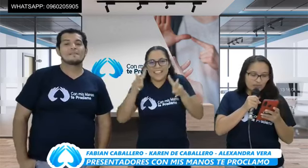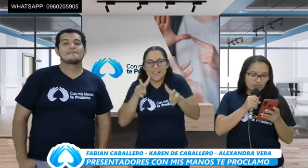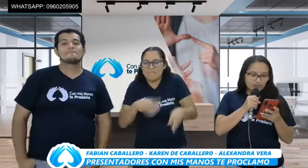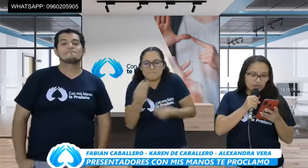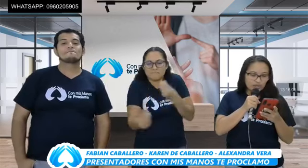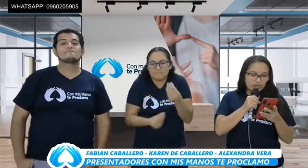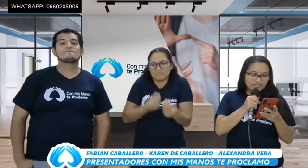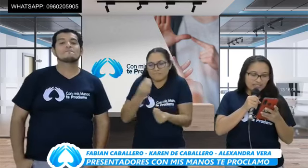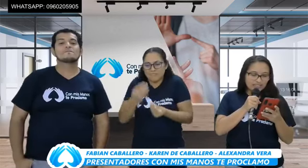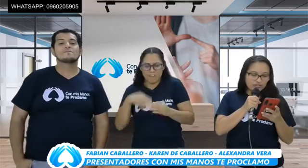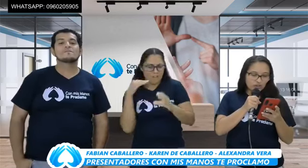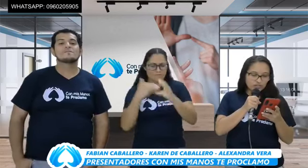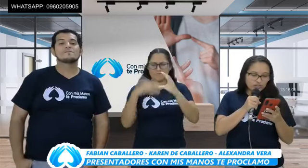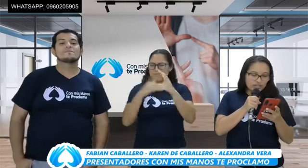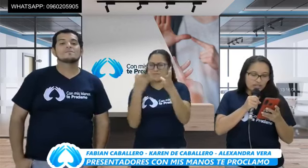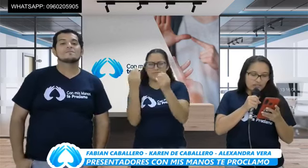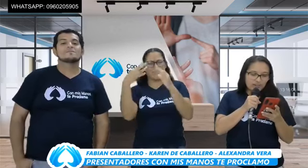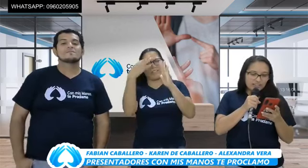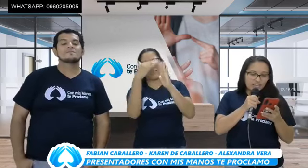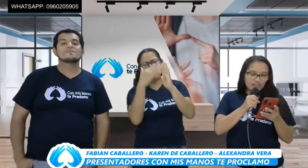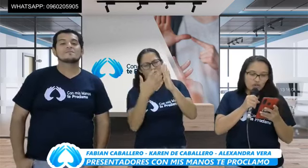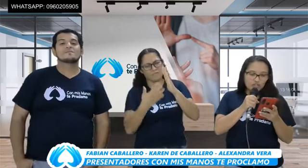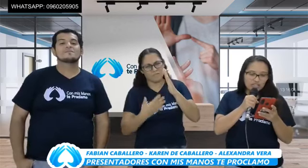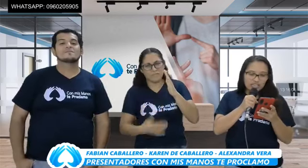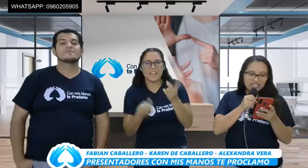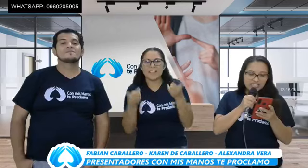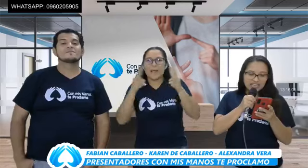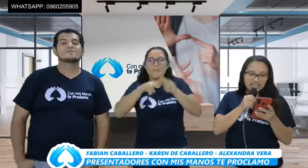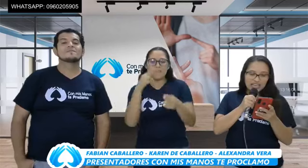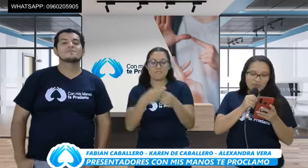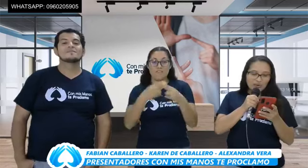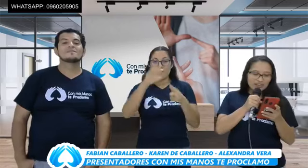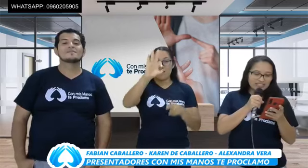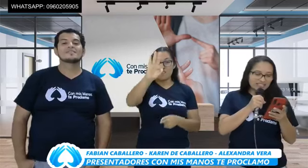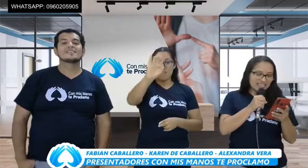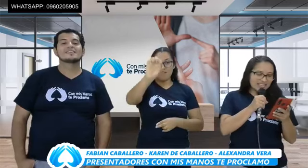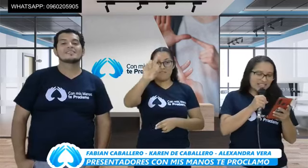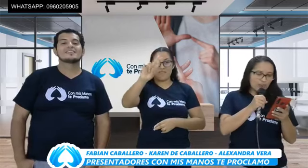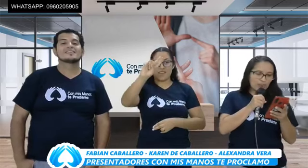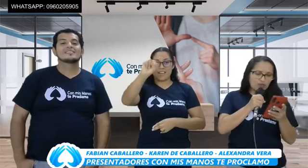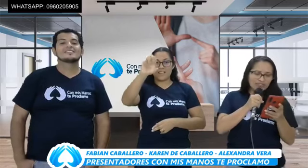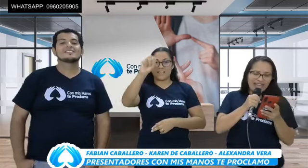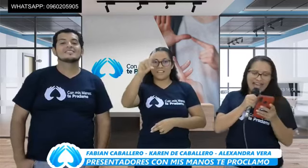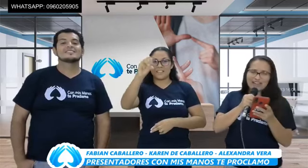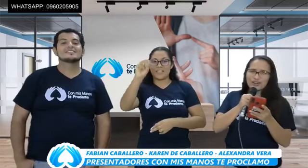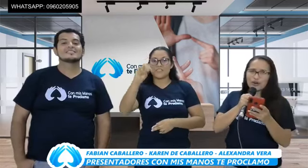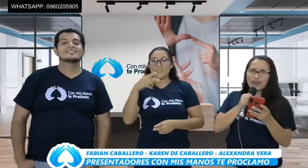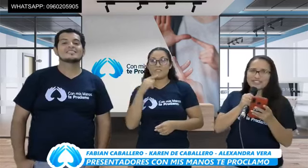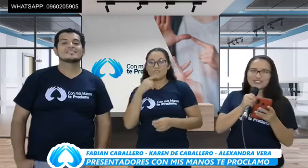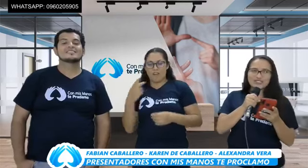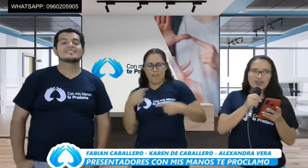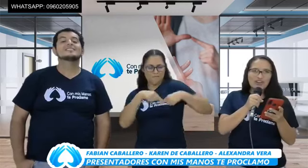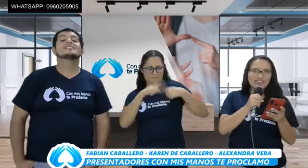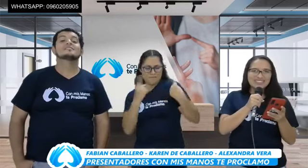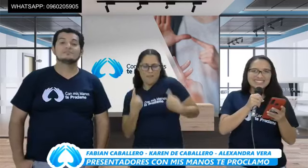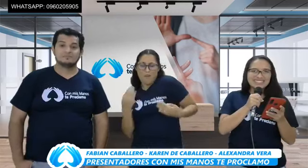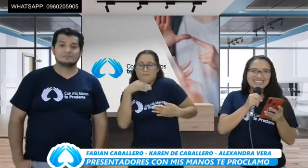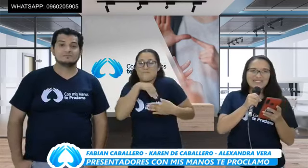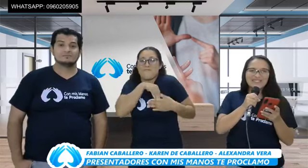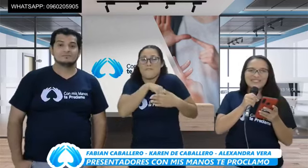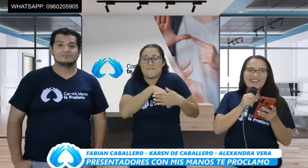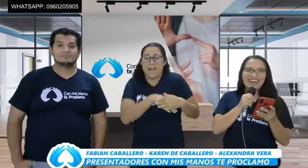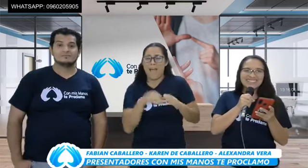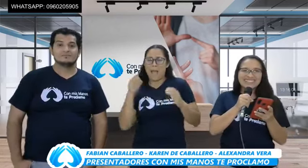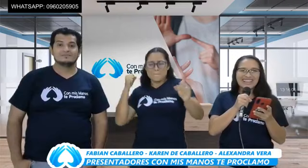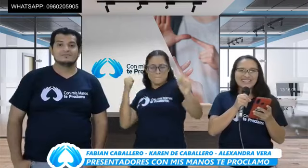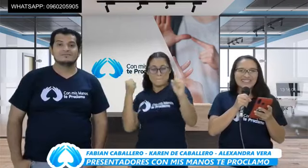también tenemos nuevos mensajitos. Fernando Kinge, en lengua de señas, apunta al corazón. Es decir,